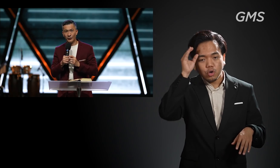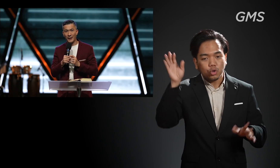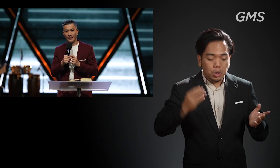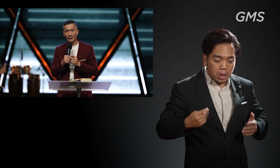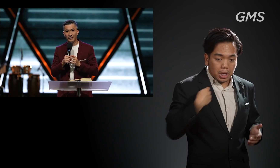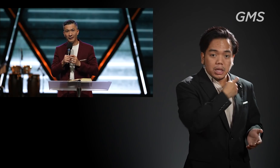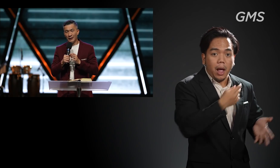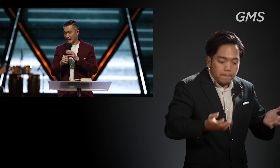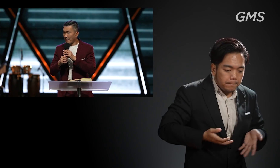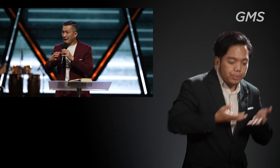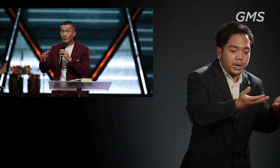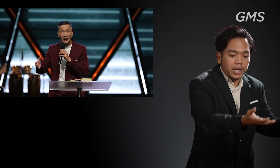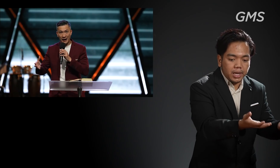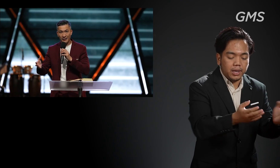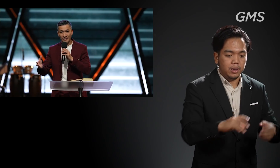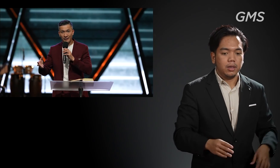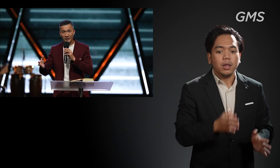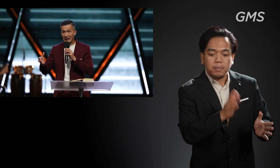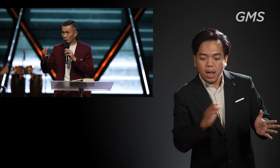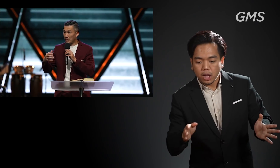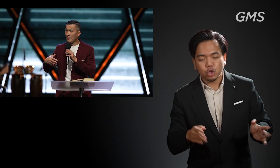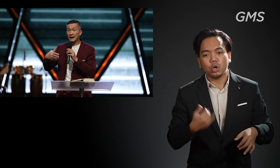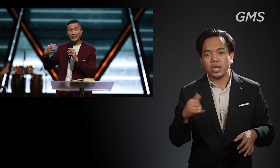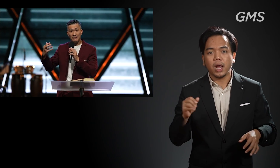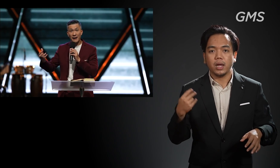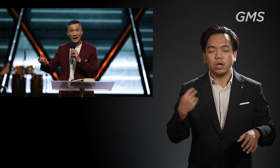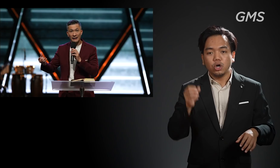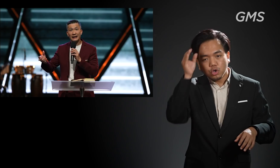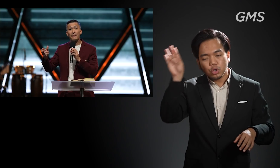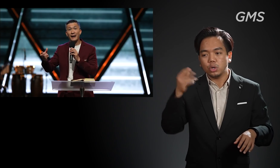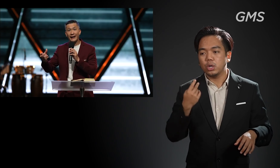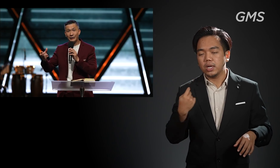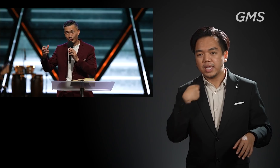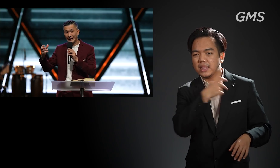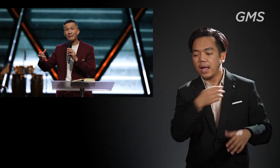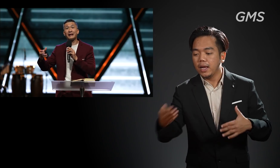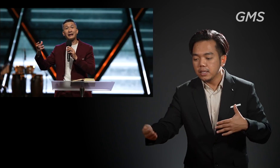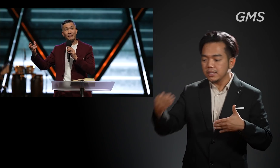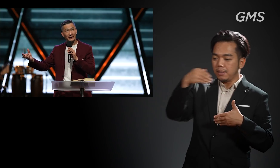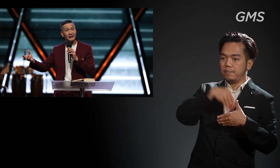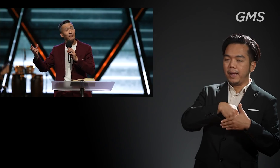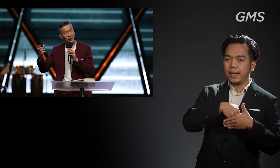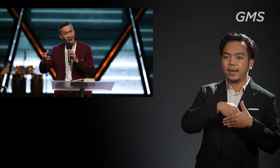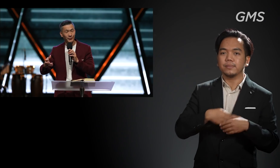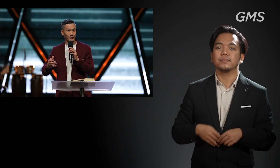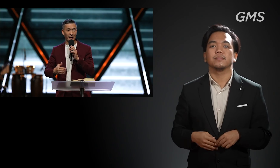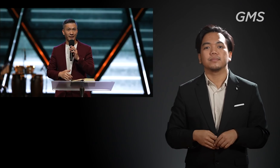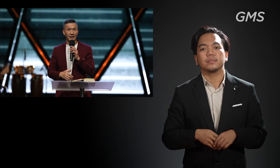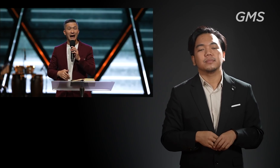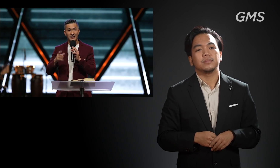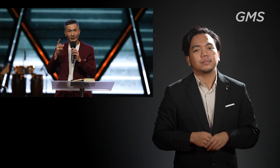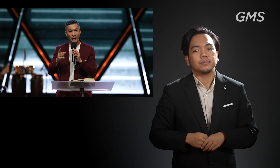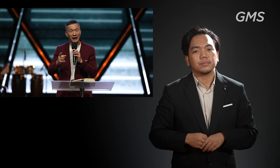mengupgrade kehidupan. Yang mana pula jikalau Tuhan memberikan kelimpahan yang kita pakai untuk kenikmatan-kenikmatan yang bukan